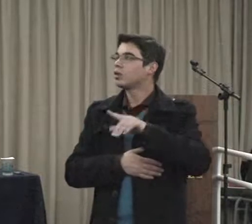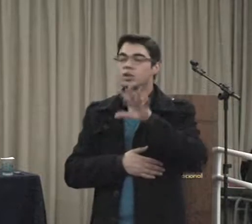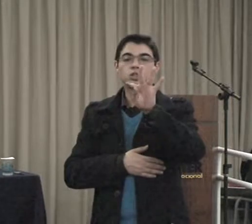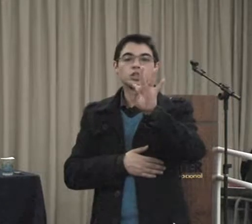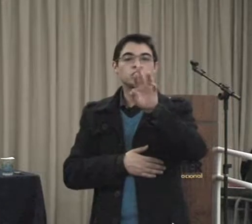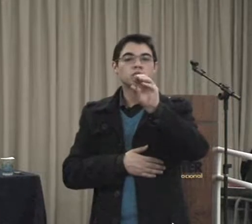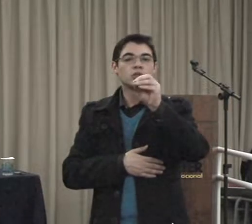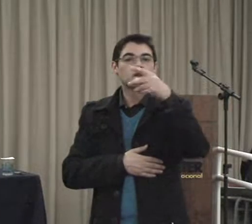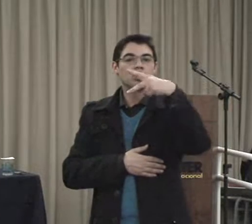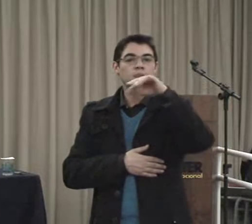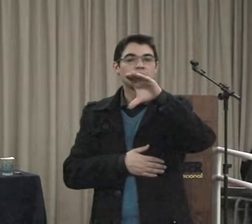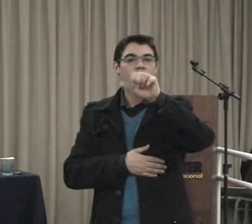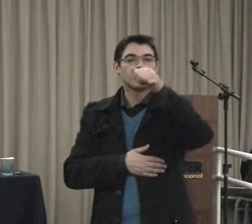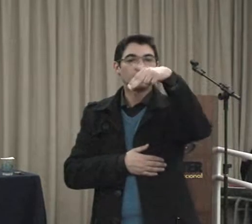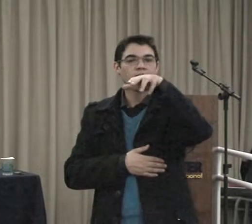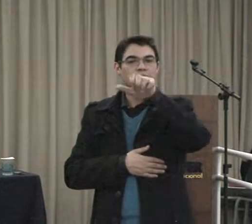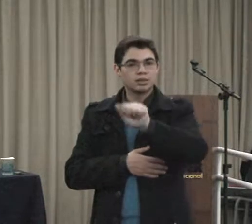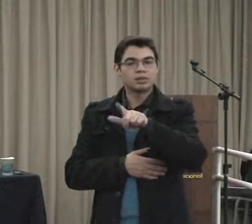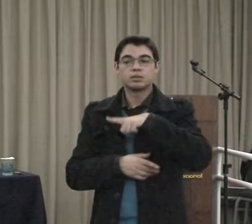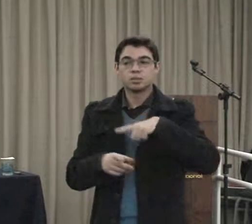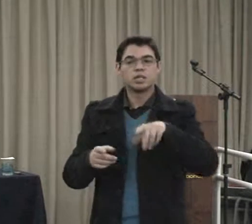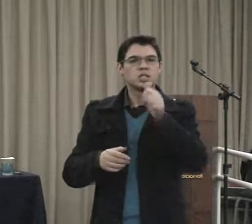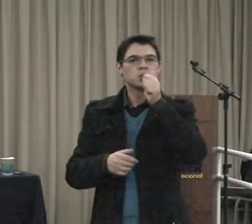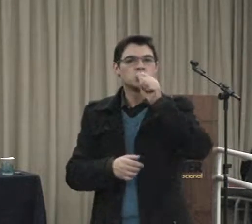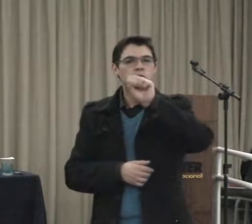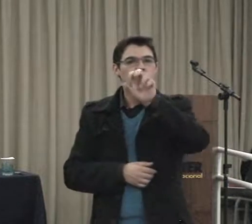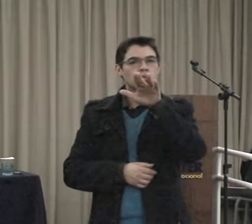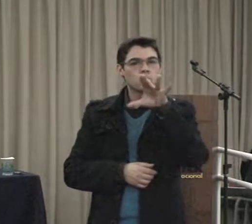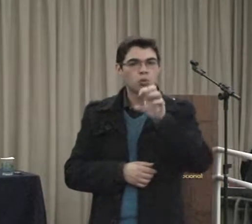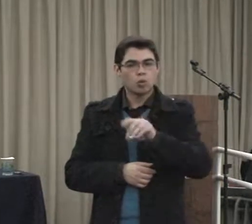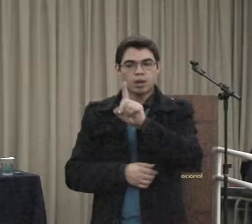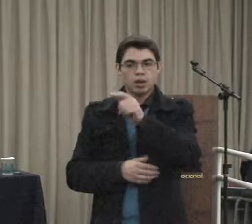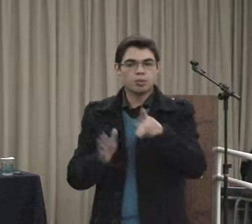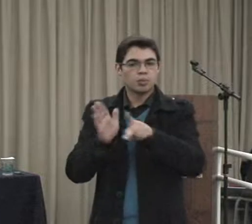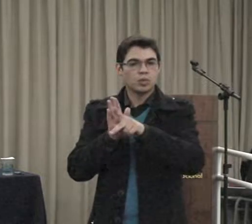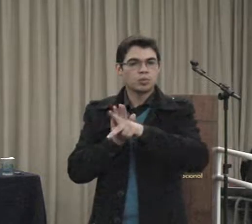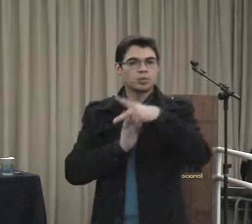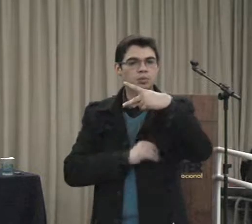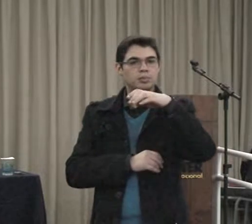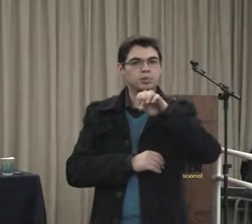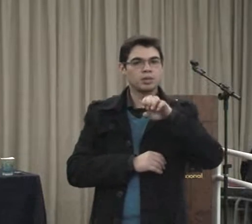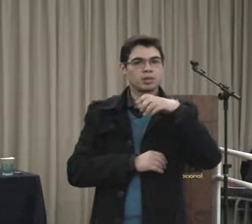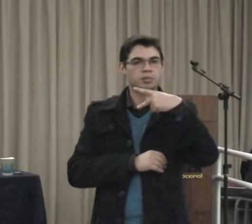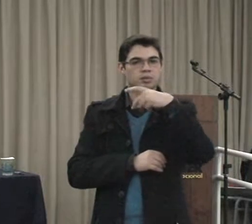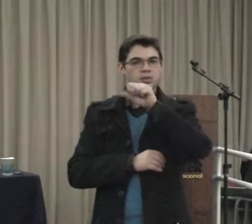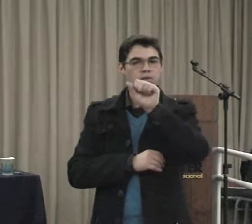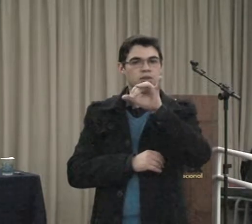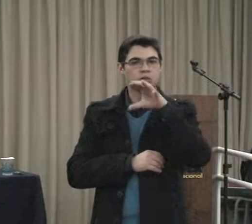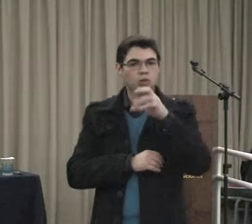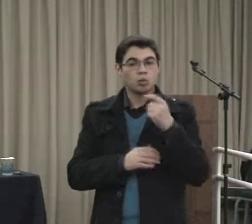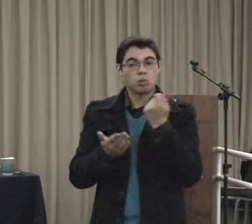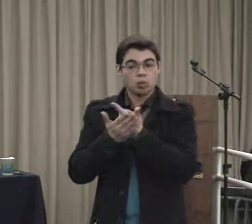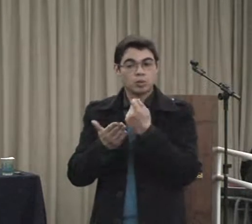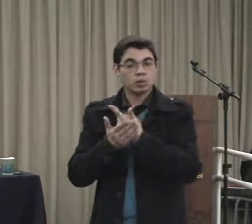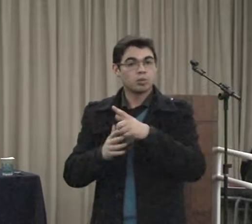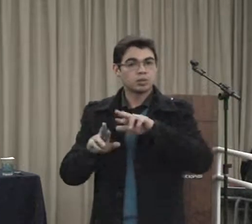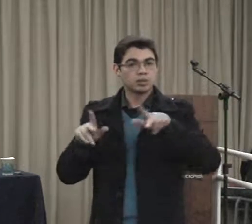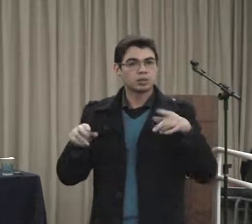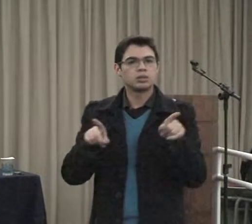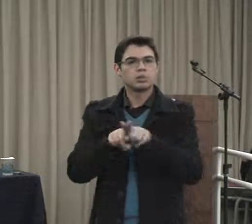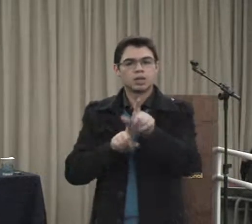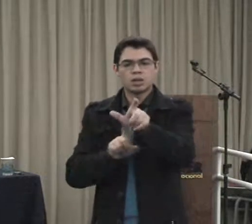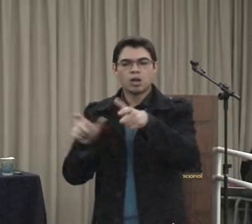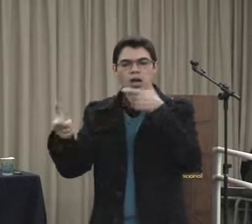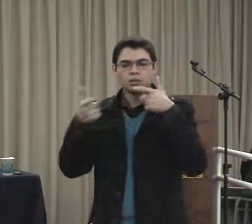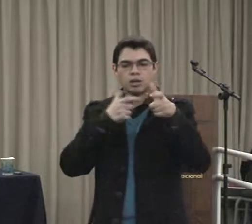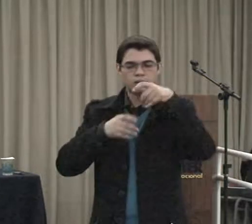Bebidas saudáveis, sem gás, sucos. E, além do mais, os biscoitos,